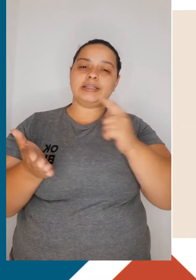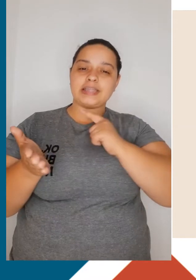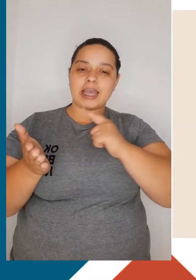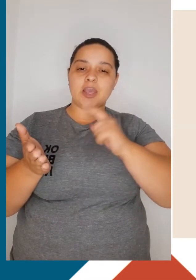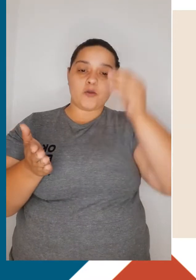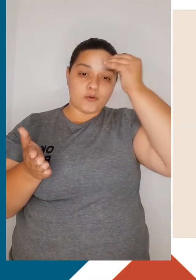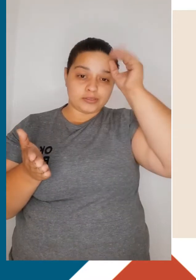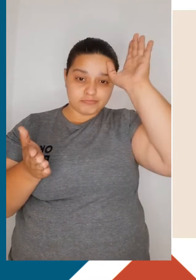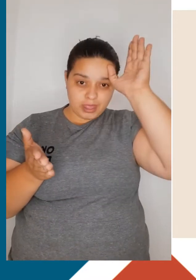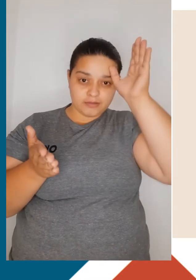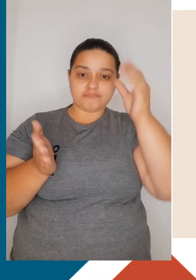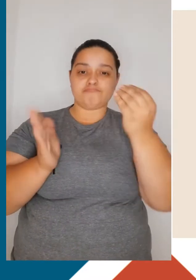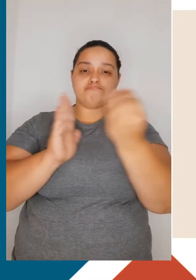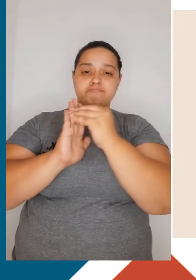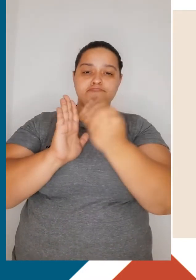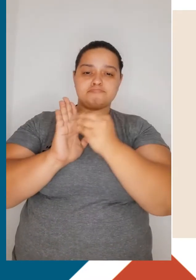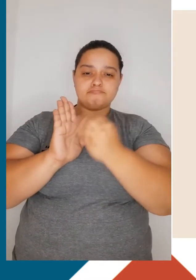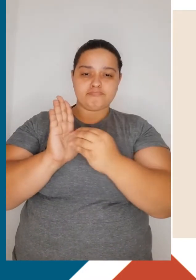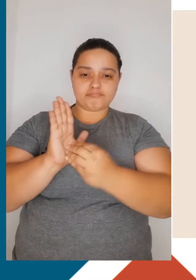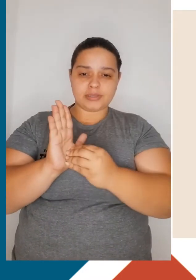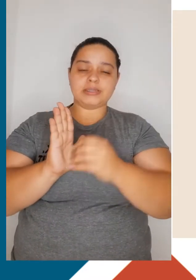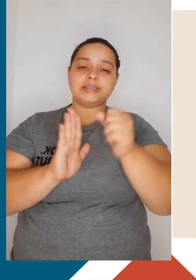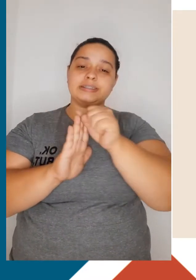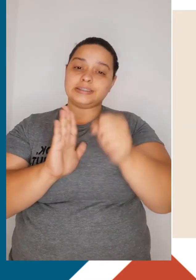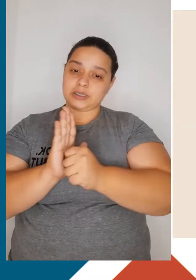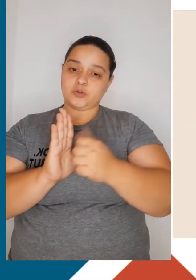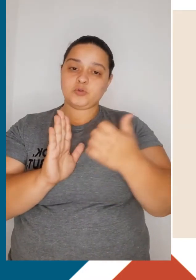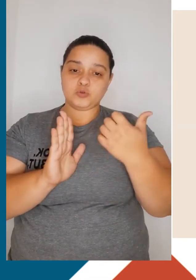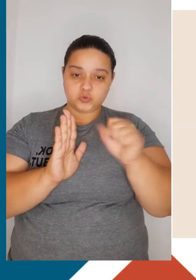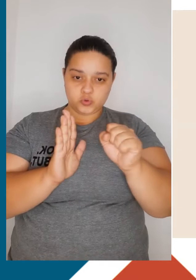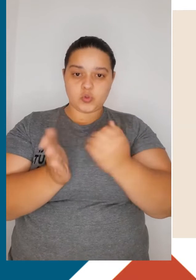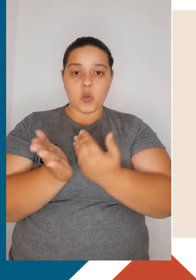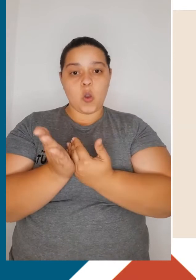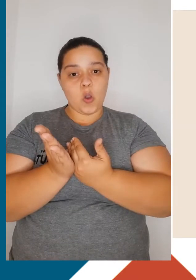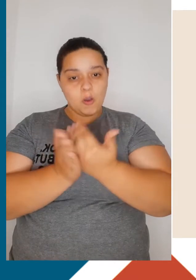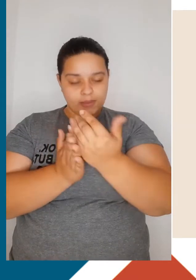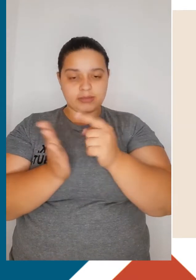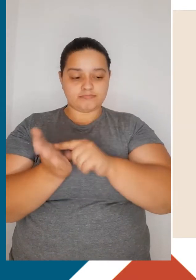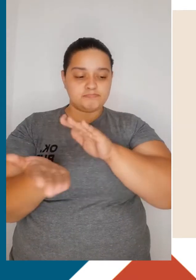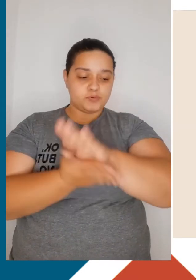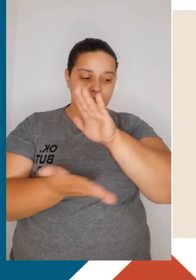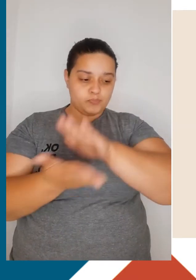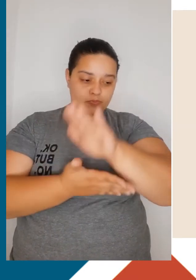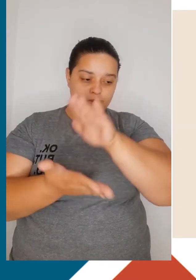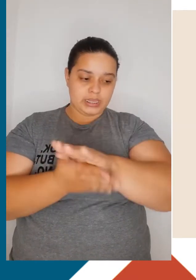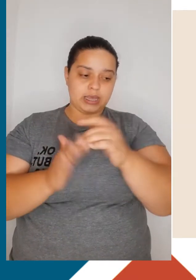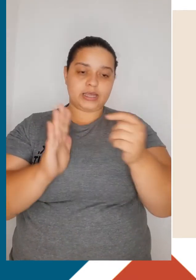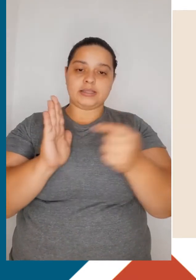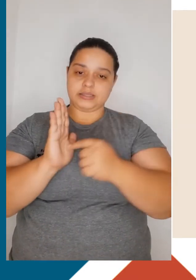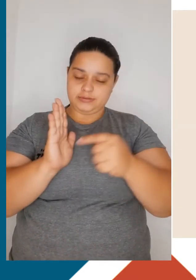conhecimento disponível naquele momento surge no século XVIII. A primeira enciclopédia é publicada